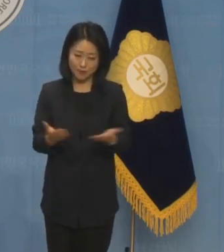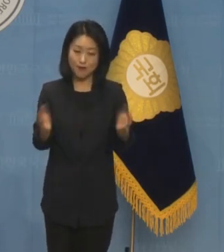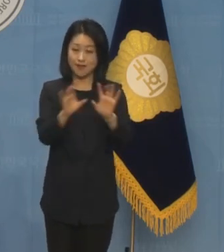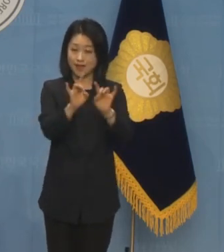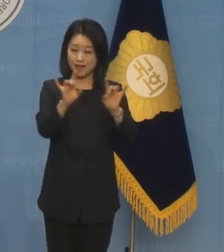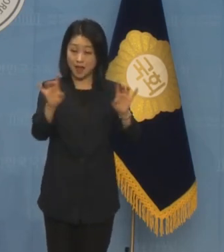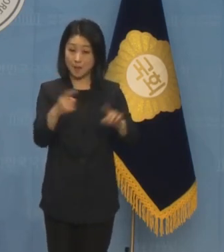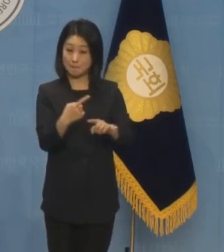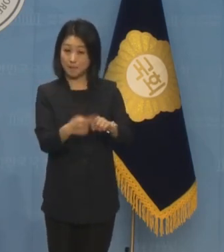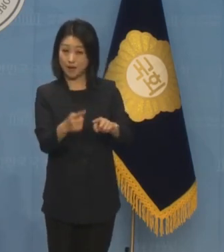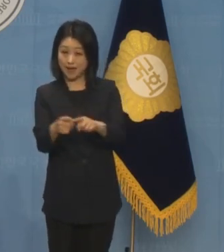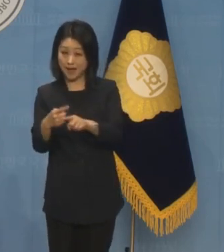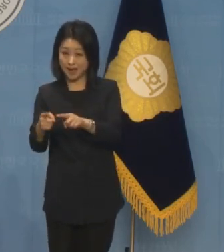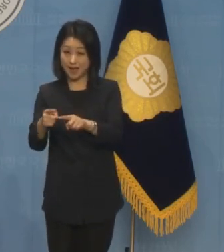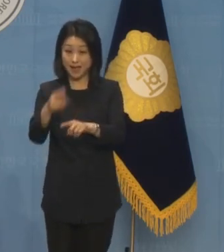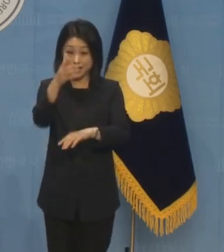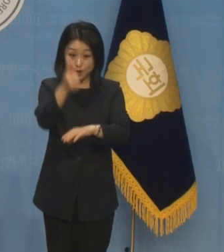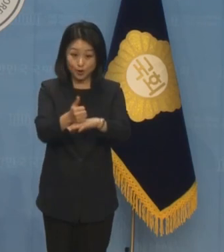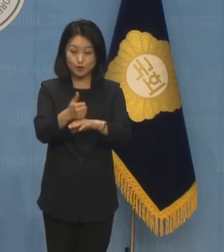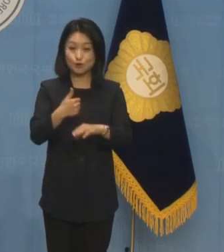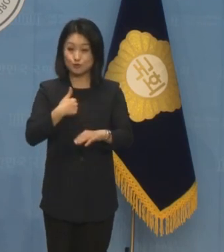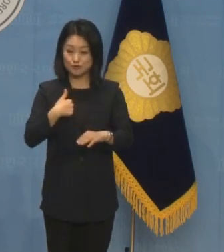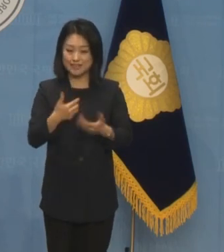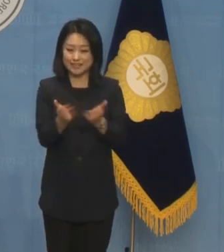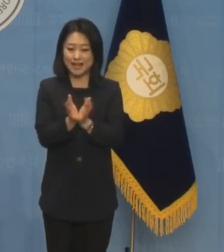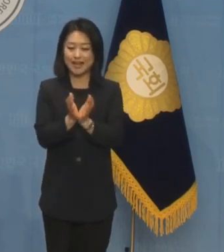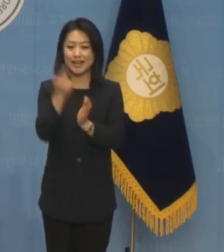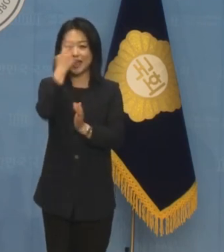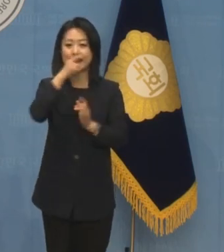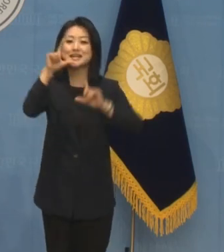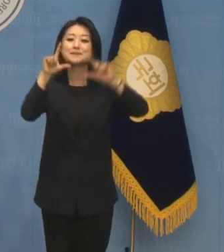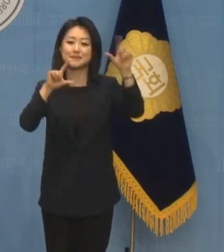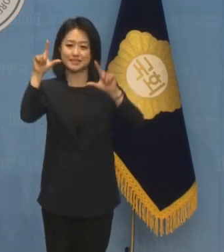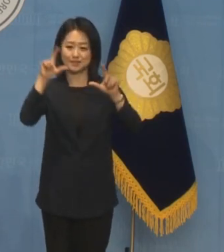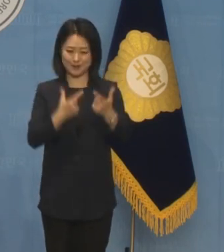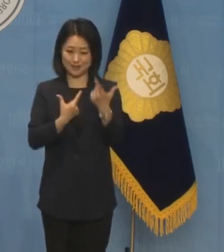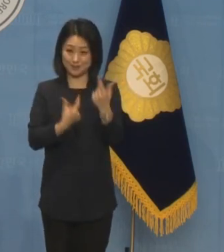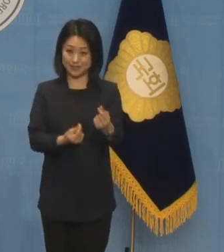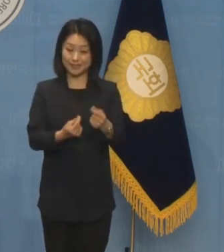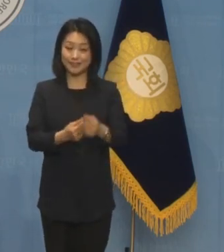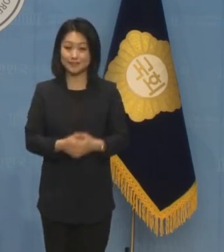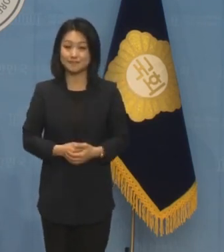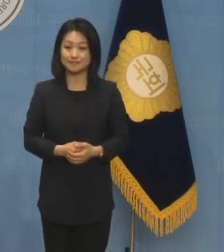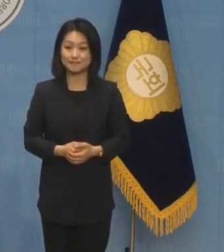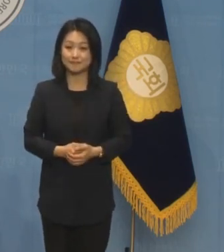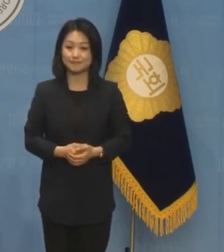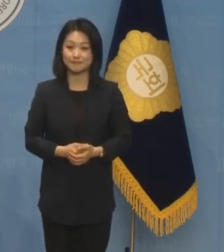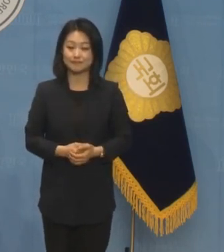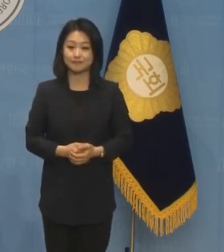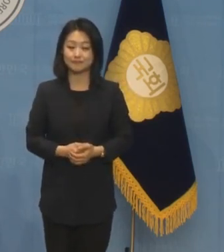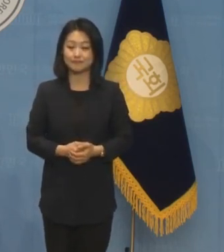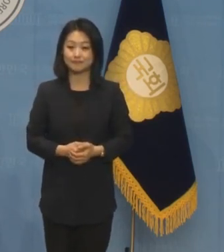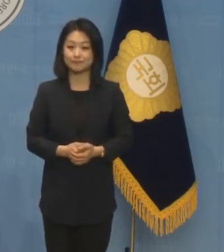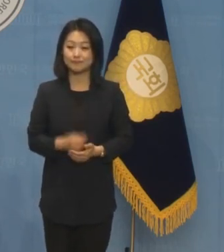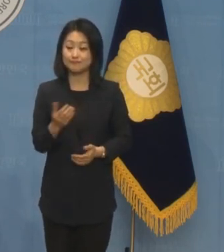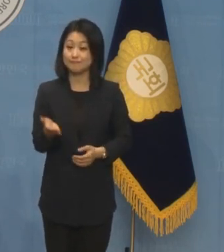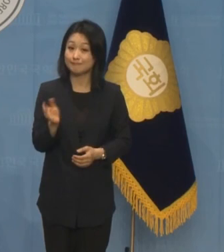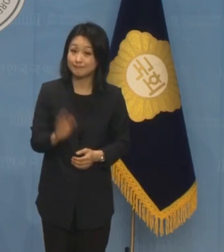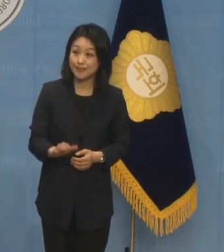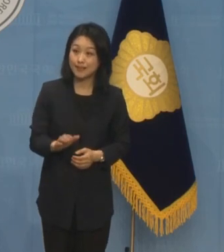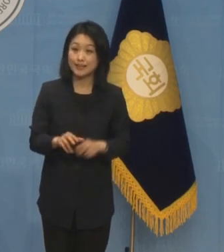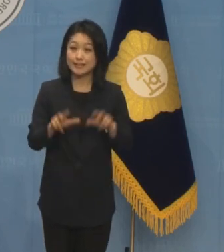모든 평가가 바로 우리 당의 이미지가 되고 자산이 되리라 믿습니다. 그럼에도